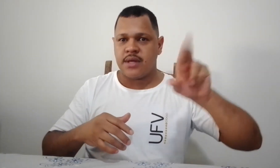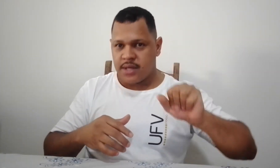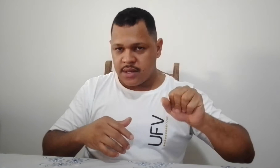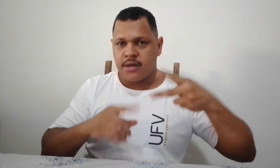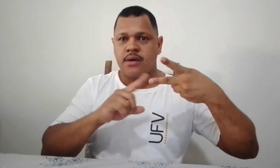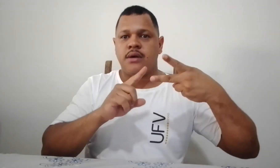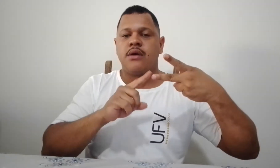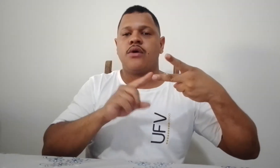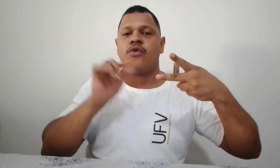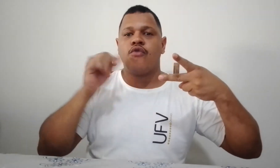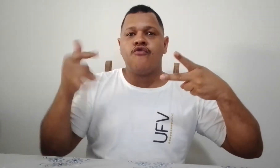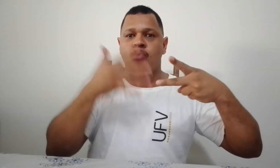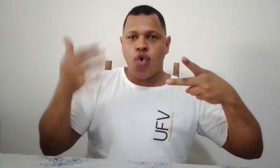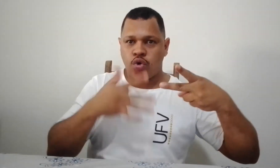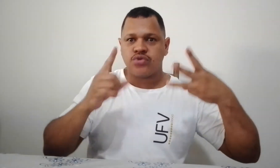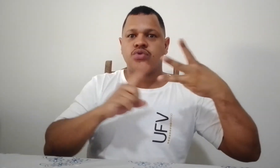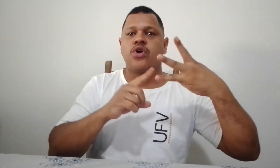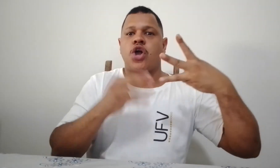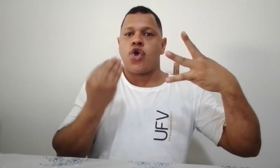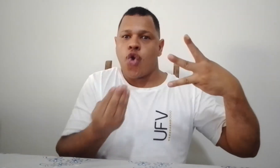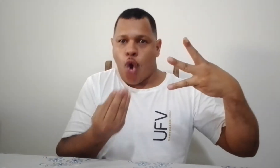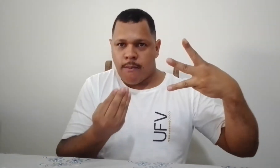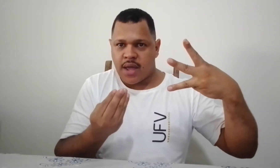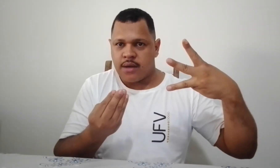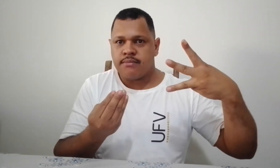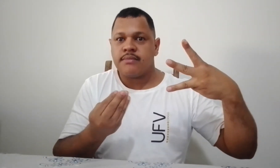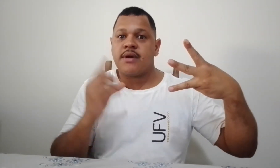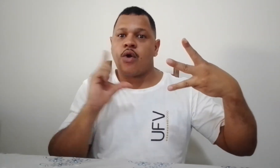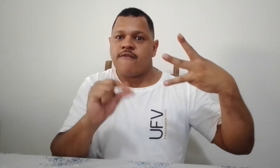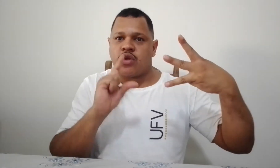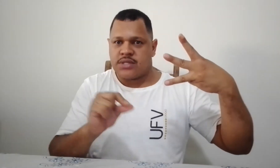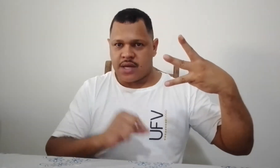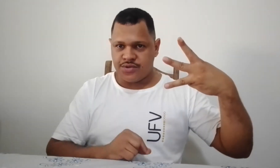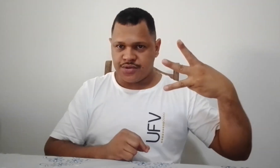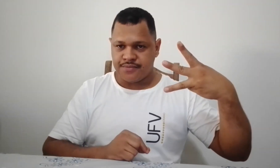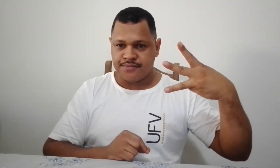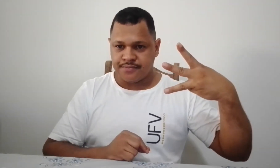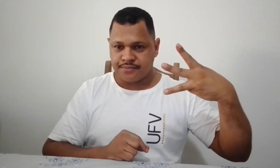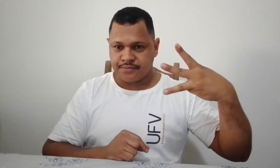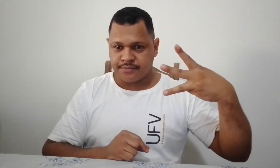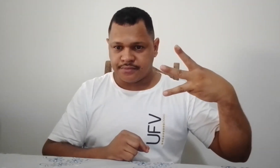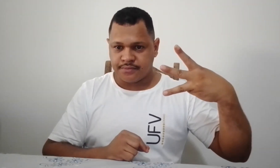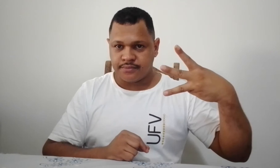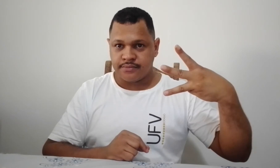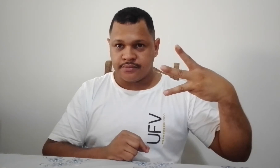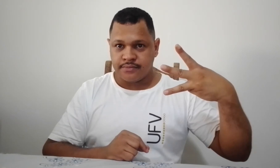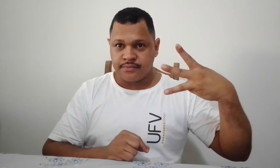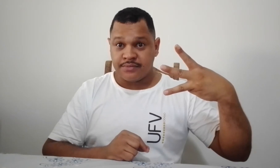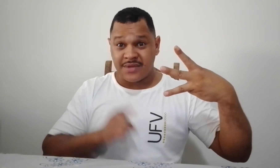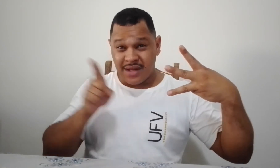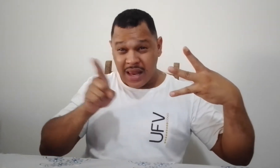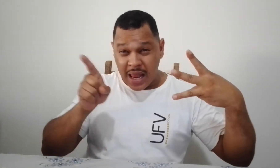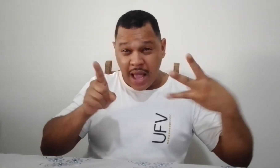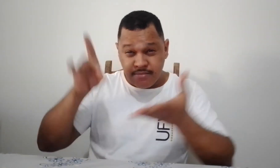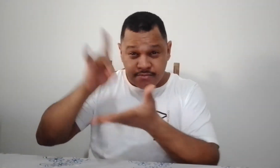que é a velocidade que o gerador está girando. Se a gente considerar como ocorre na prática, nós não vamos